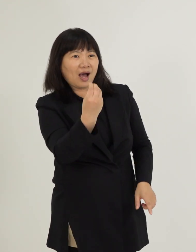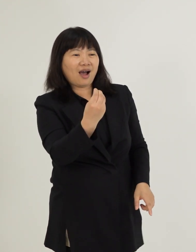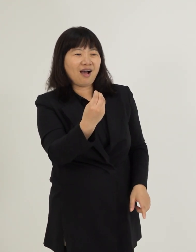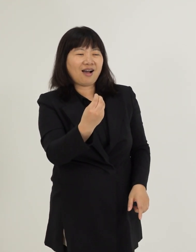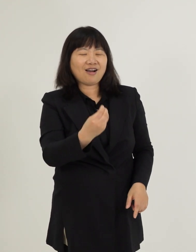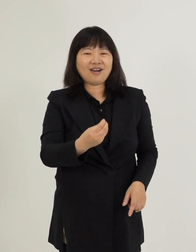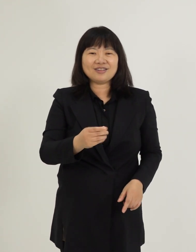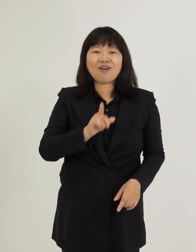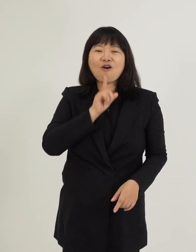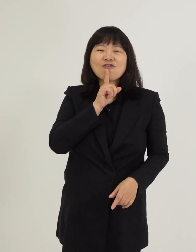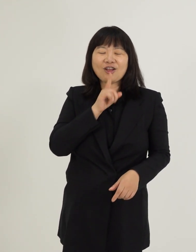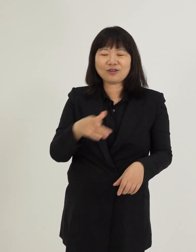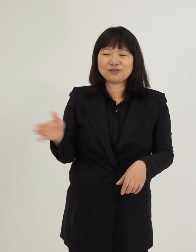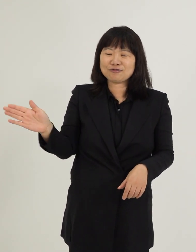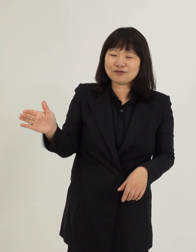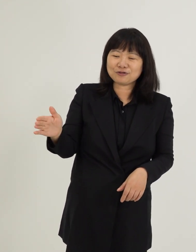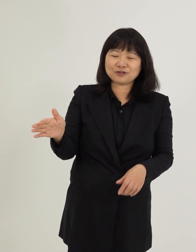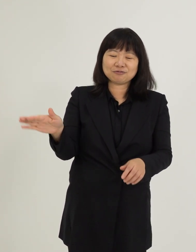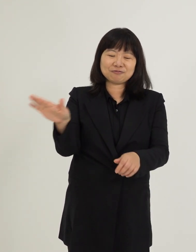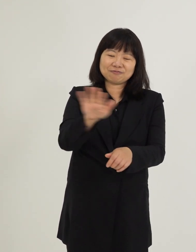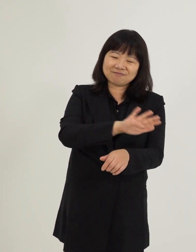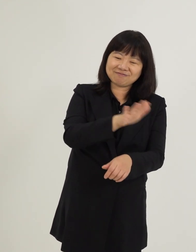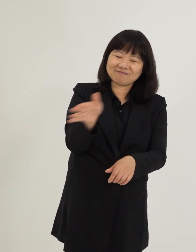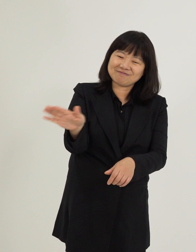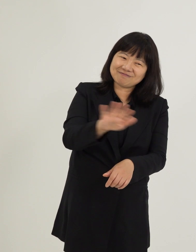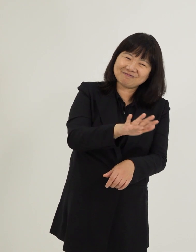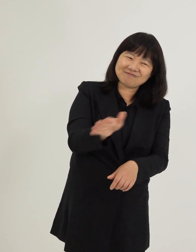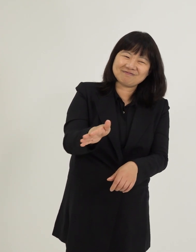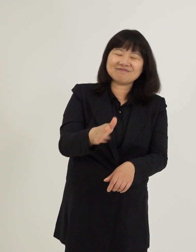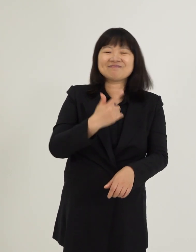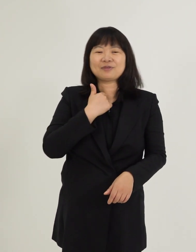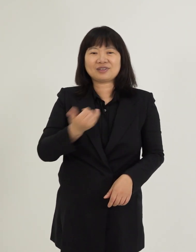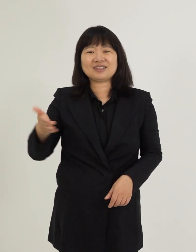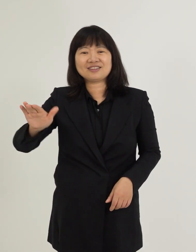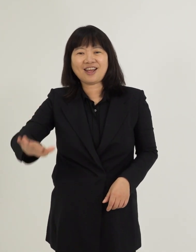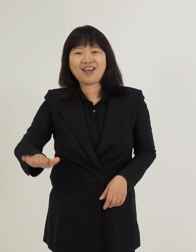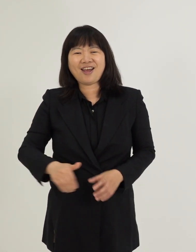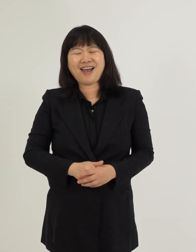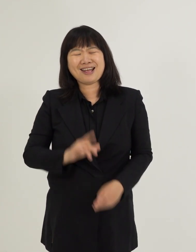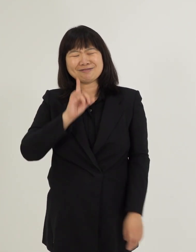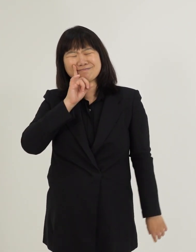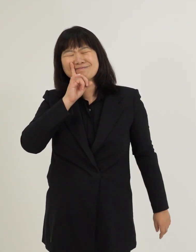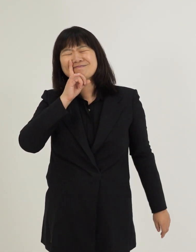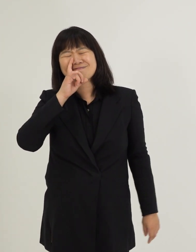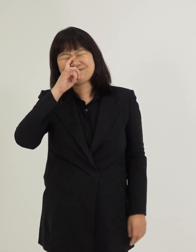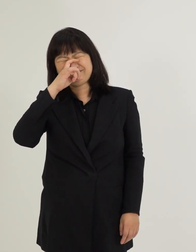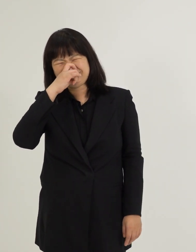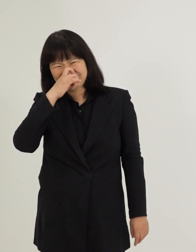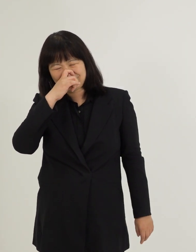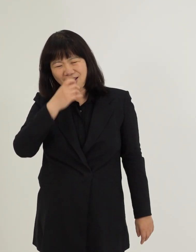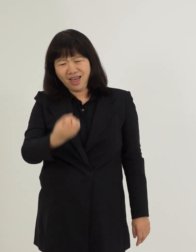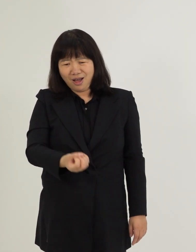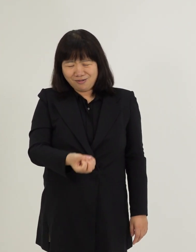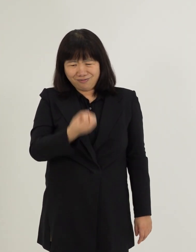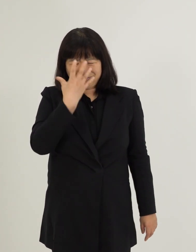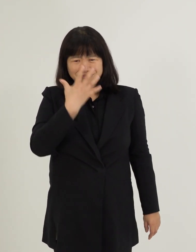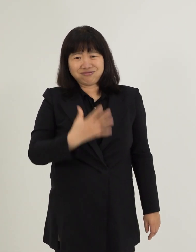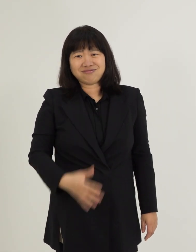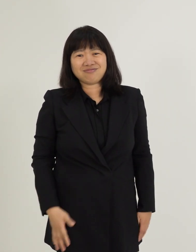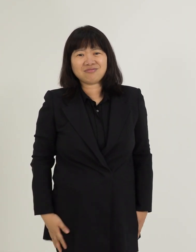이렇게 두들겨 보고 잔등도 쓰다듬어 줬는데 세상에 지저분하고